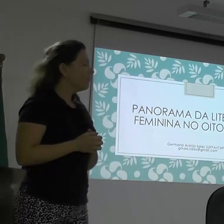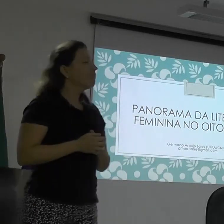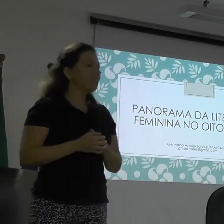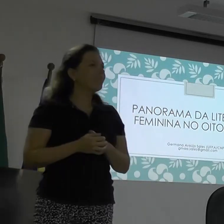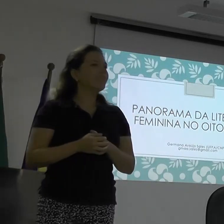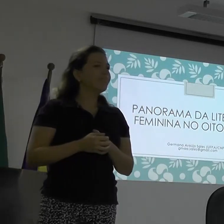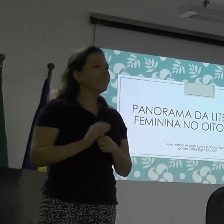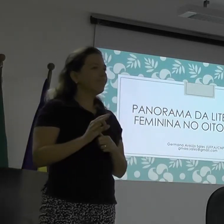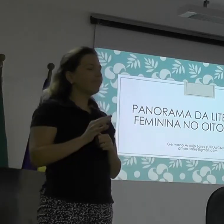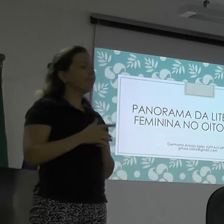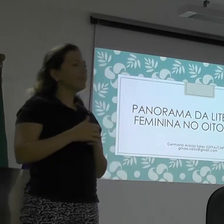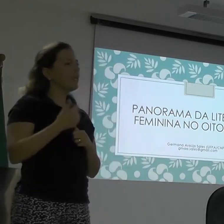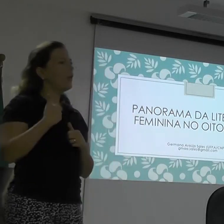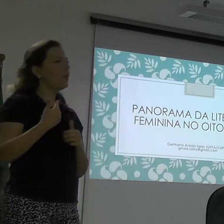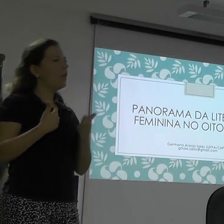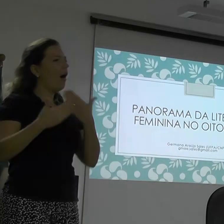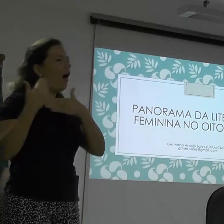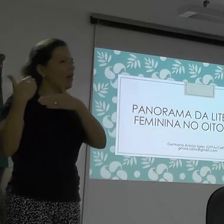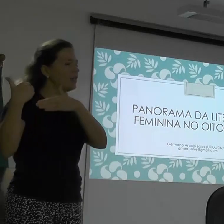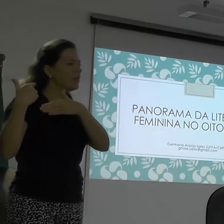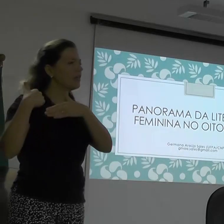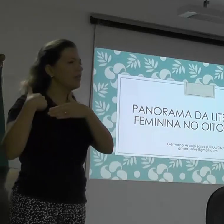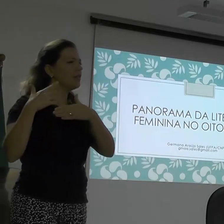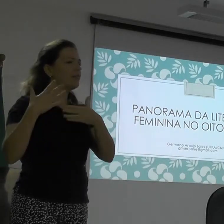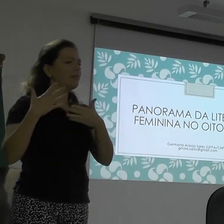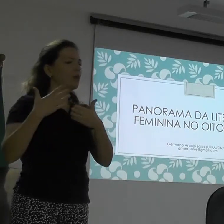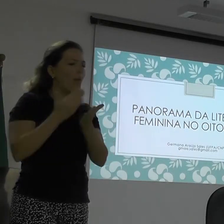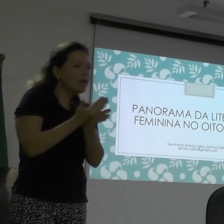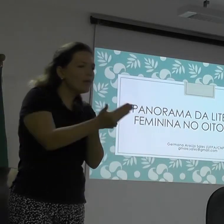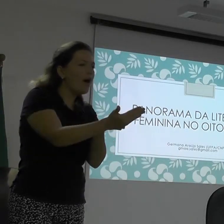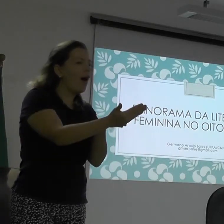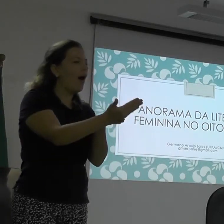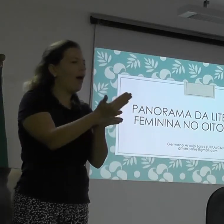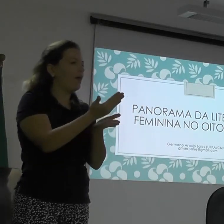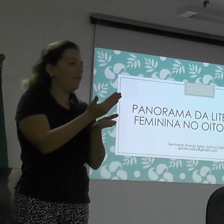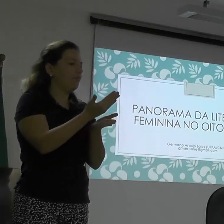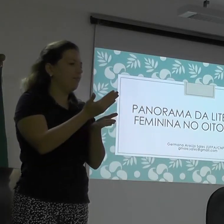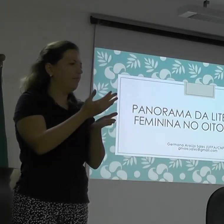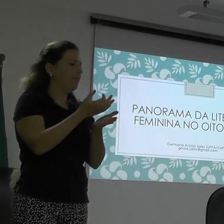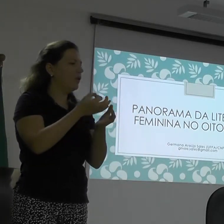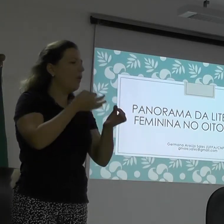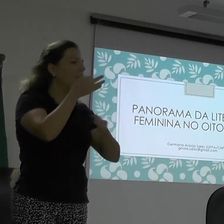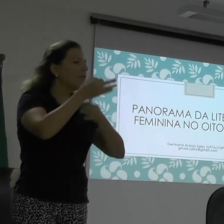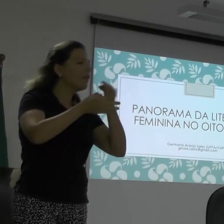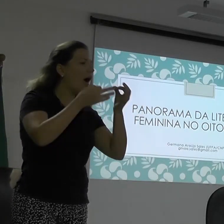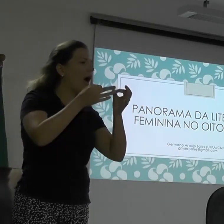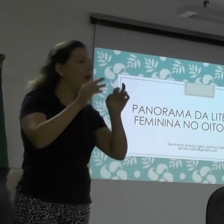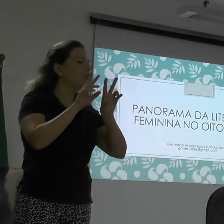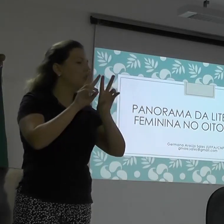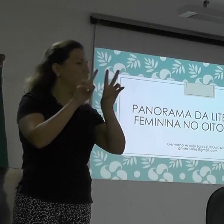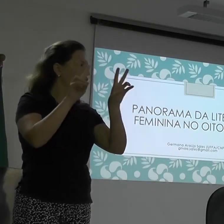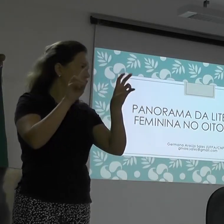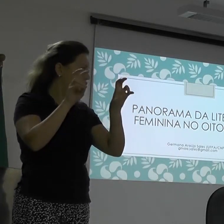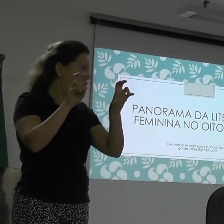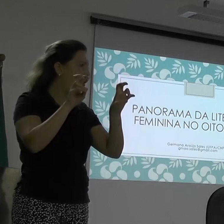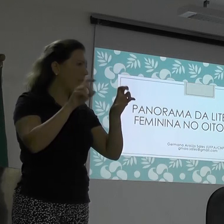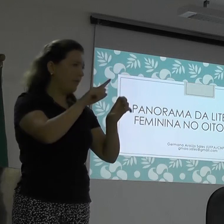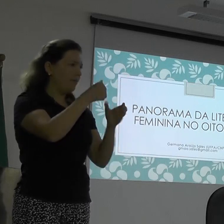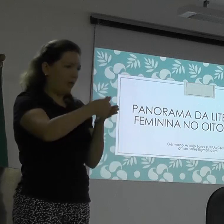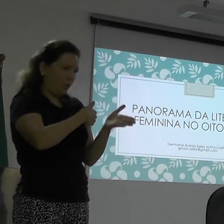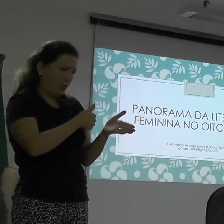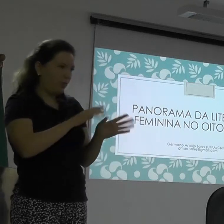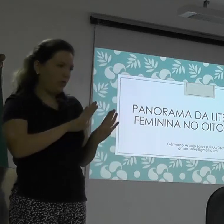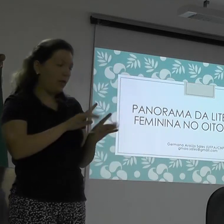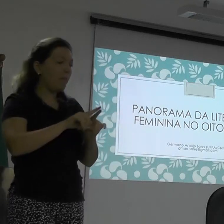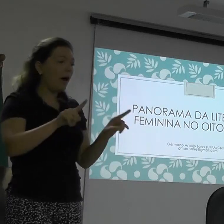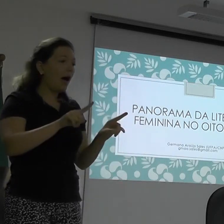Bom, eu antes de entrar propriamente no comentário solicitado pela Maria Helene, eu